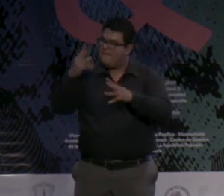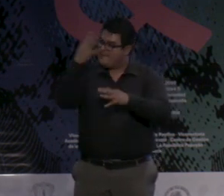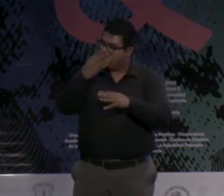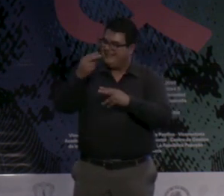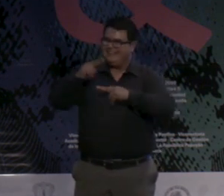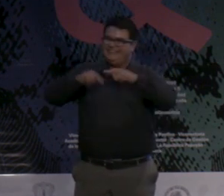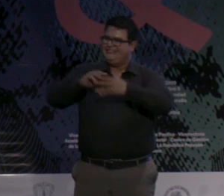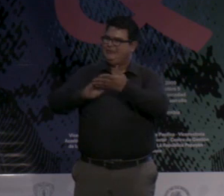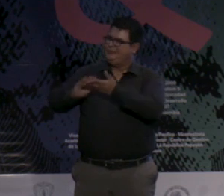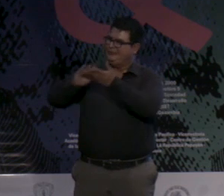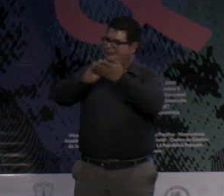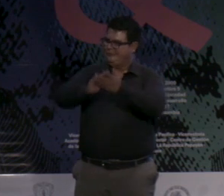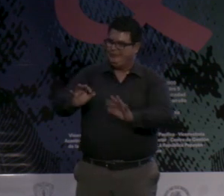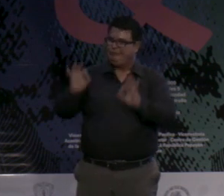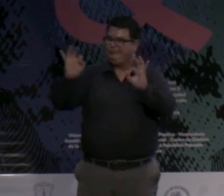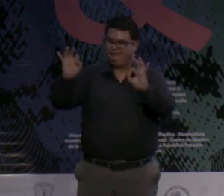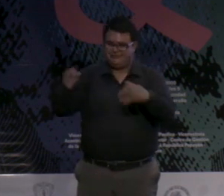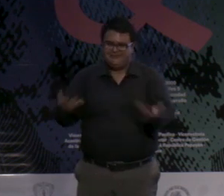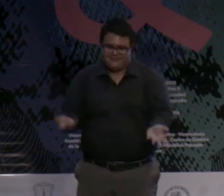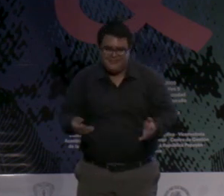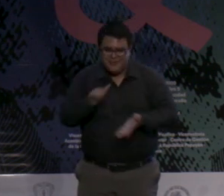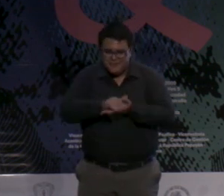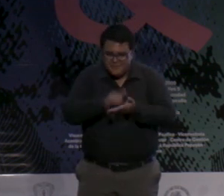frente. Ayúdame a pasar a la siguiente.